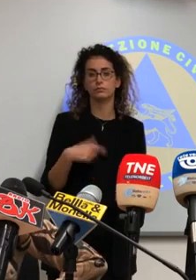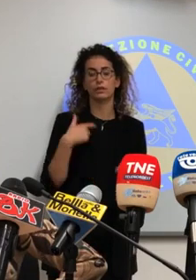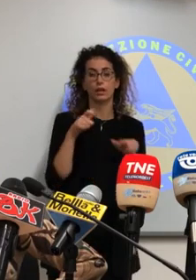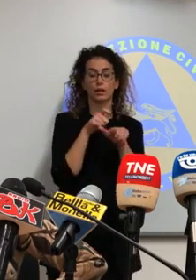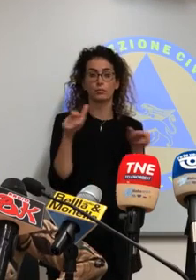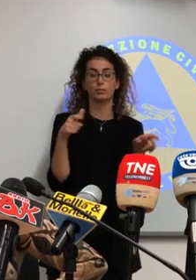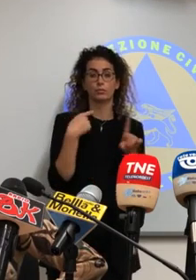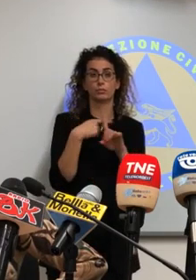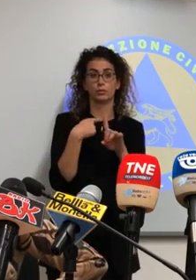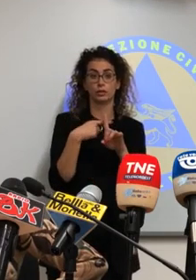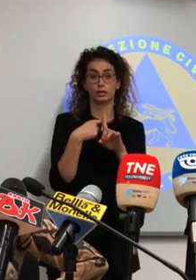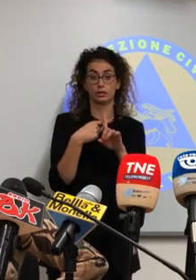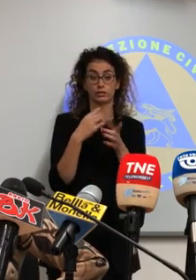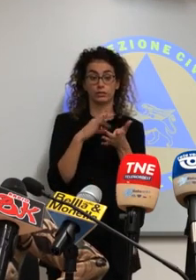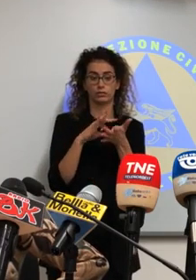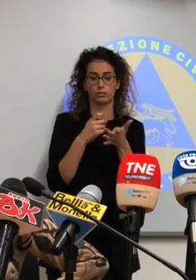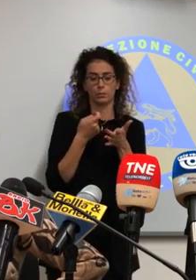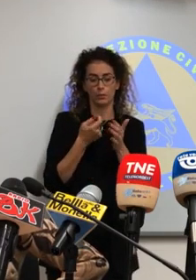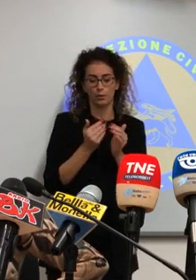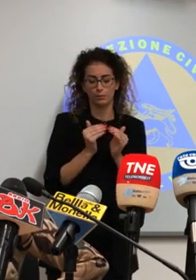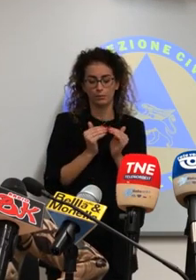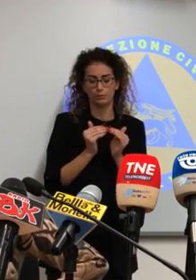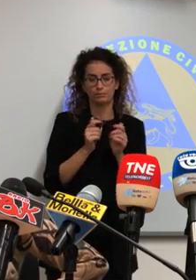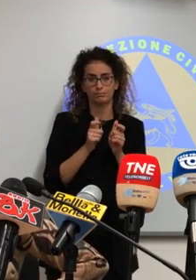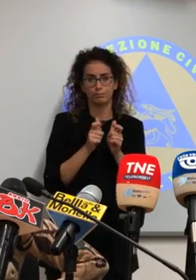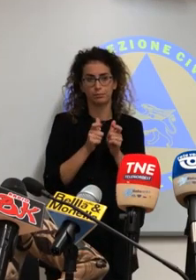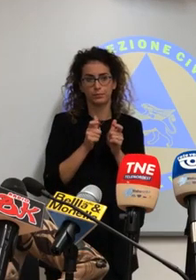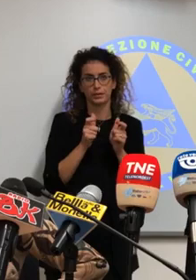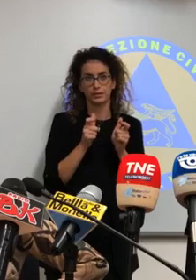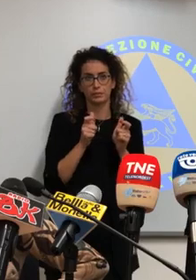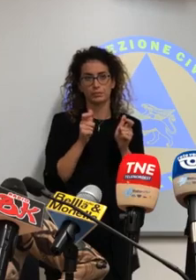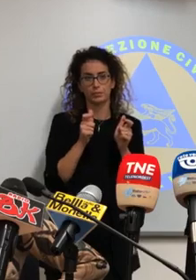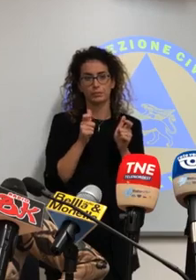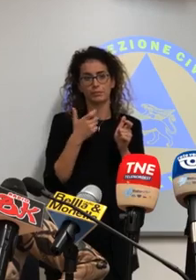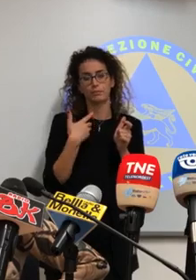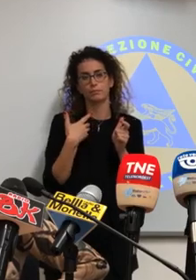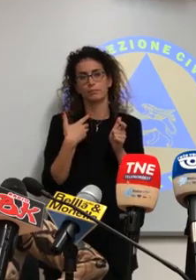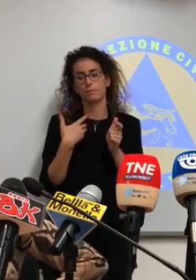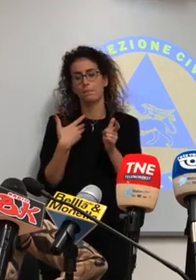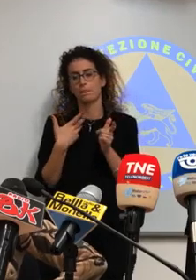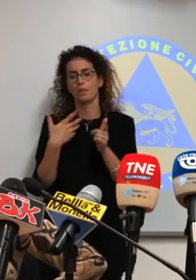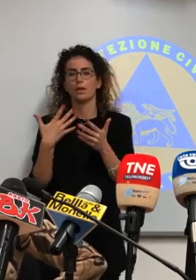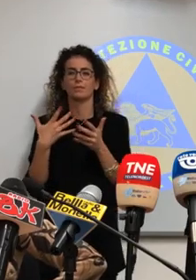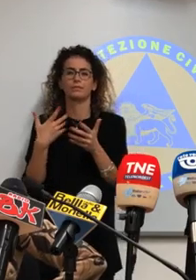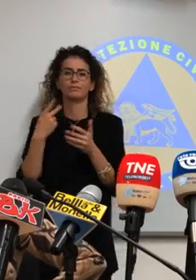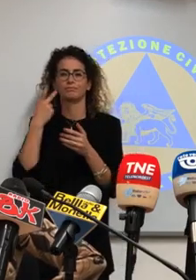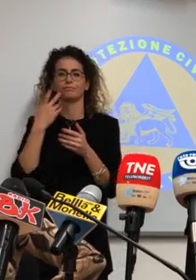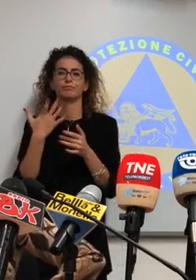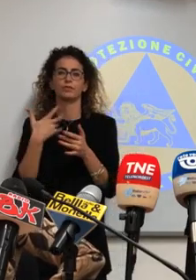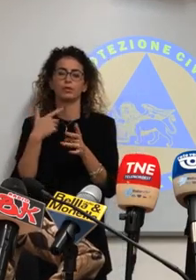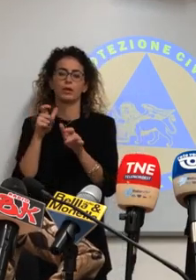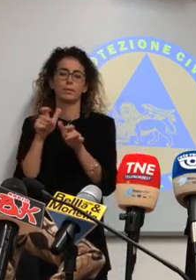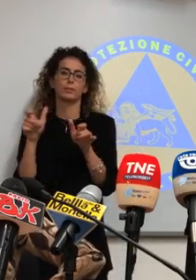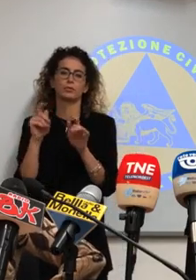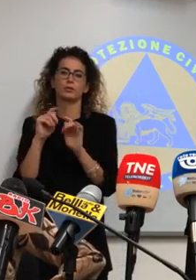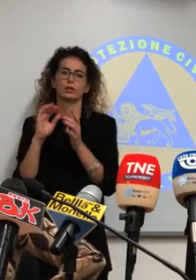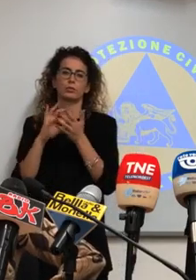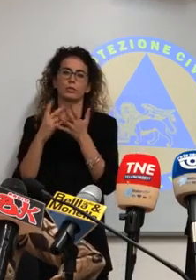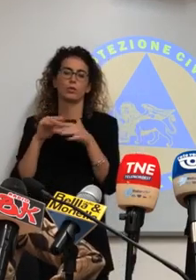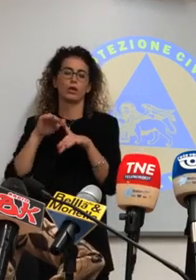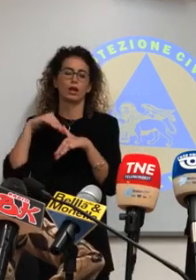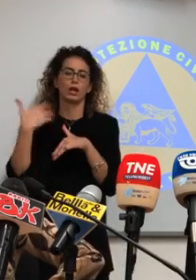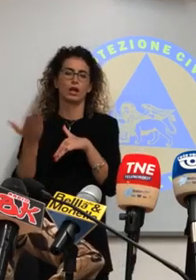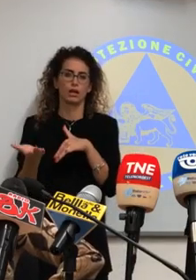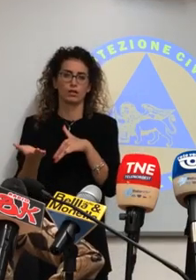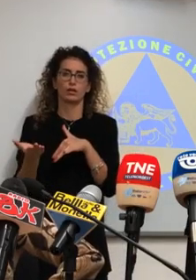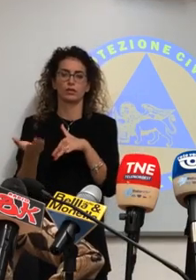positivi scolastici un leggero aumento, che comunque in linea con il leggero aumento che abbiamo visto anche diciamo nei dati